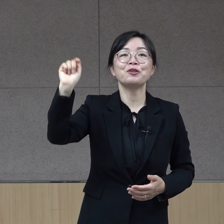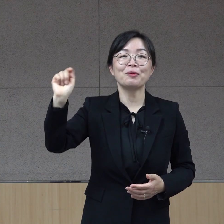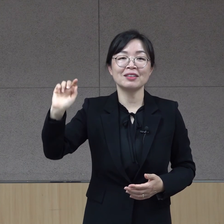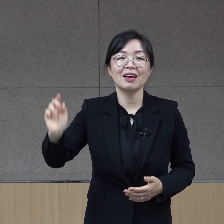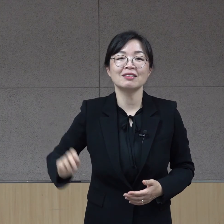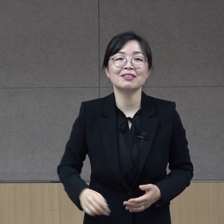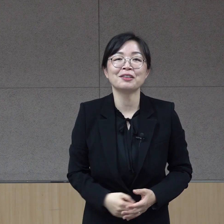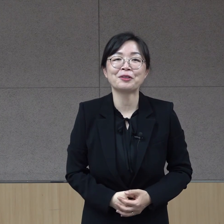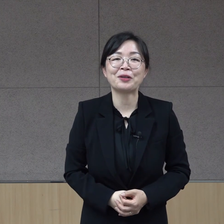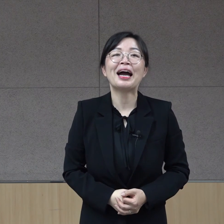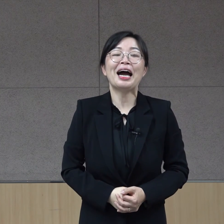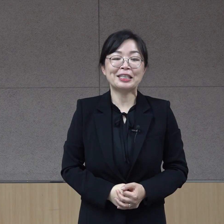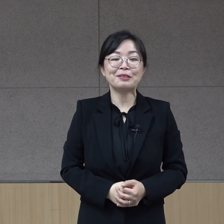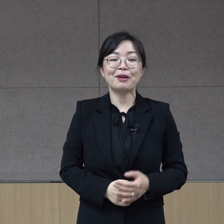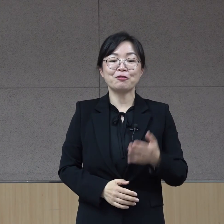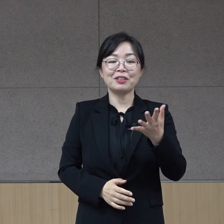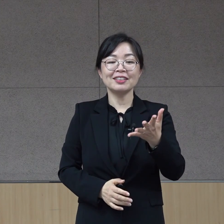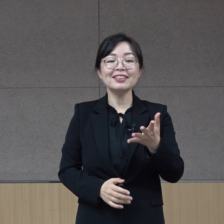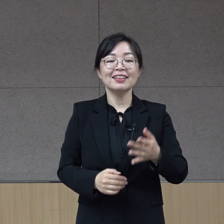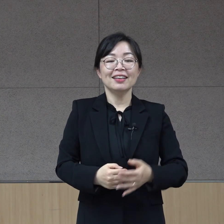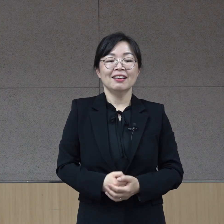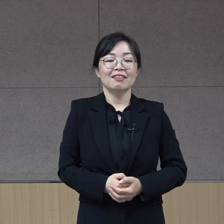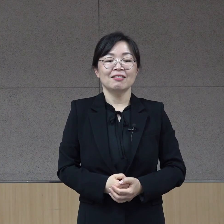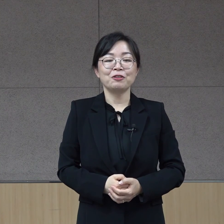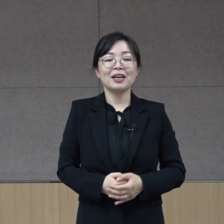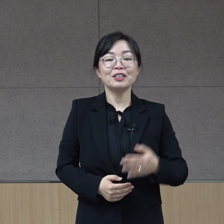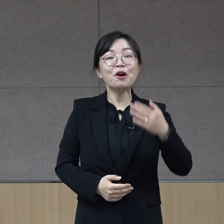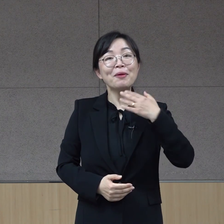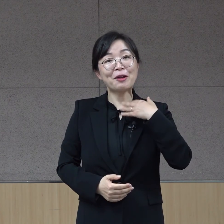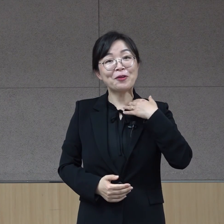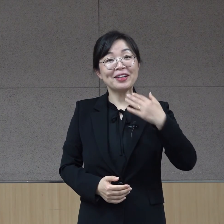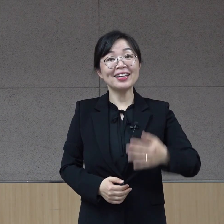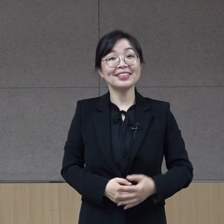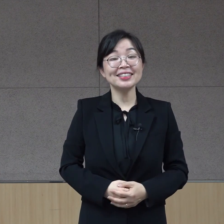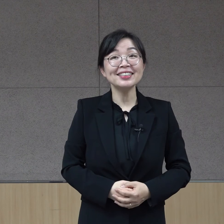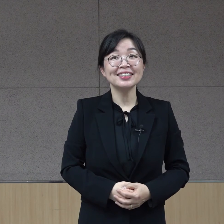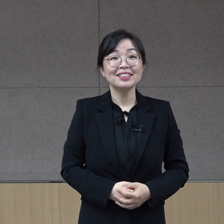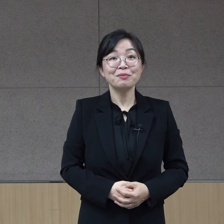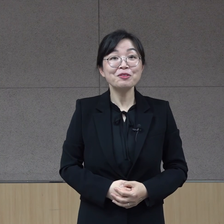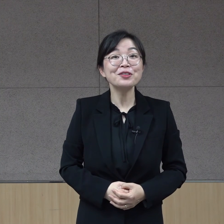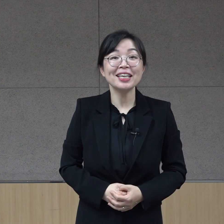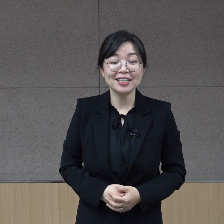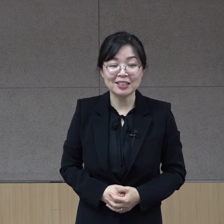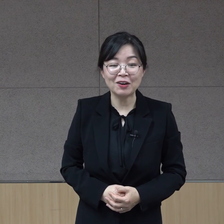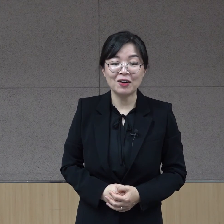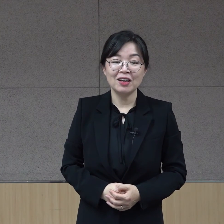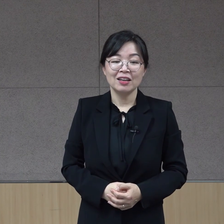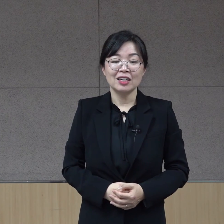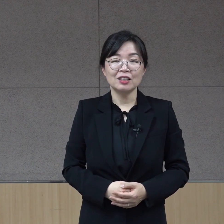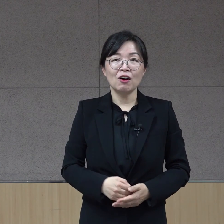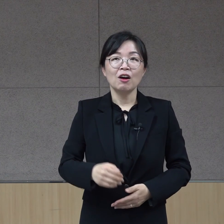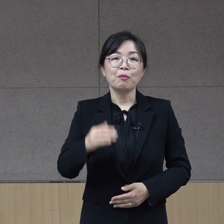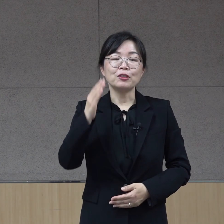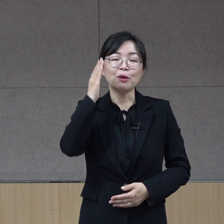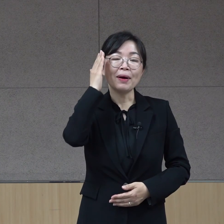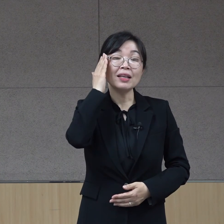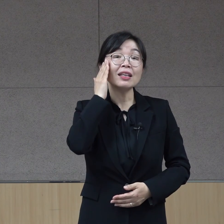막 그렇게 그리더라고요. 하지만 우리가 처음 알고 있는 하늘은 푸른색이죠. 그래서 먼저